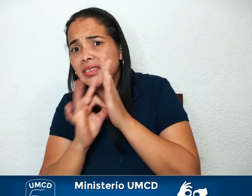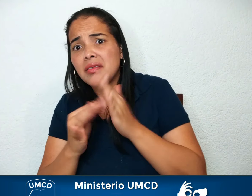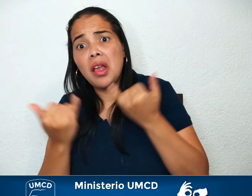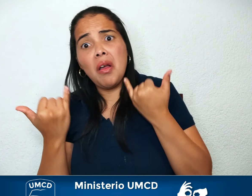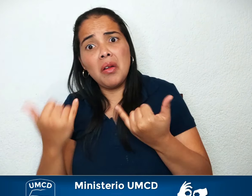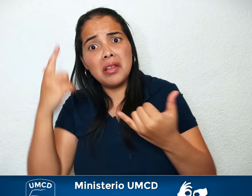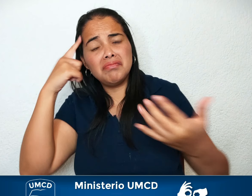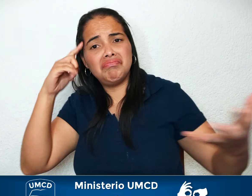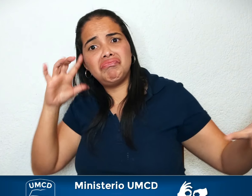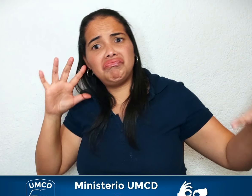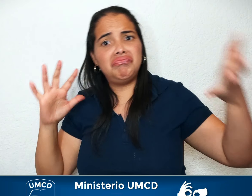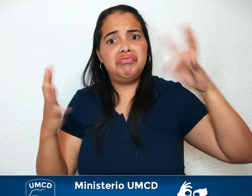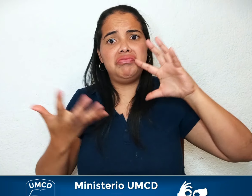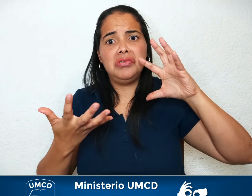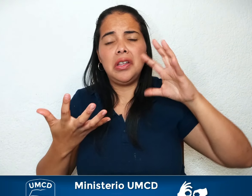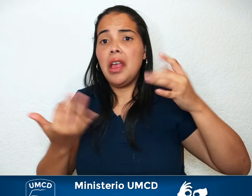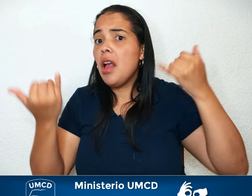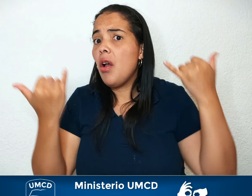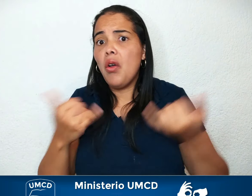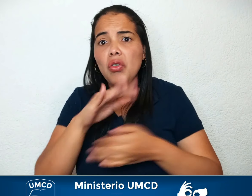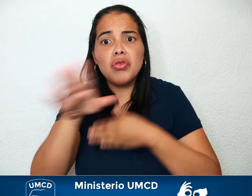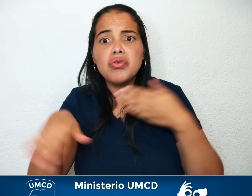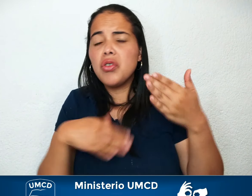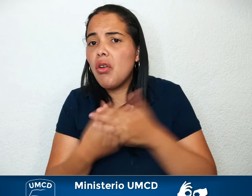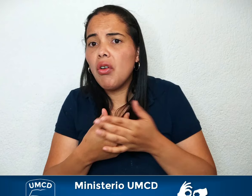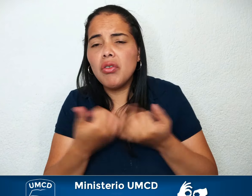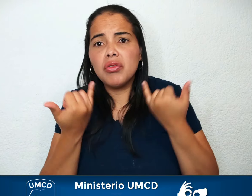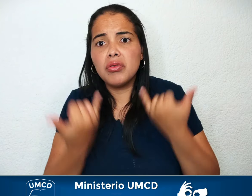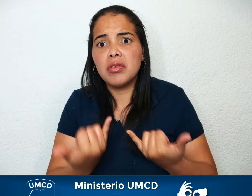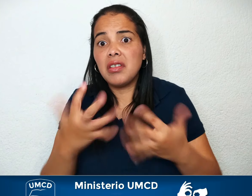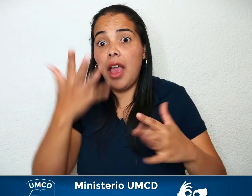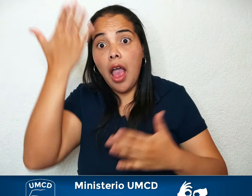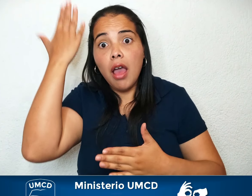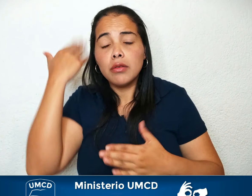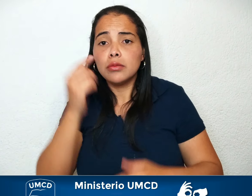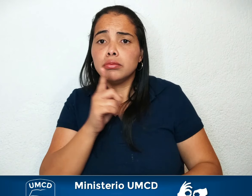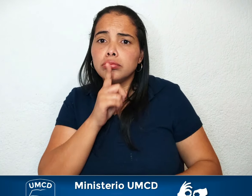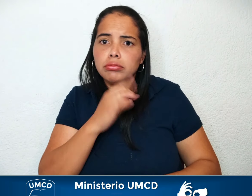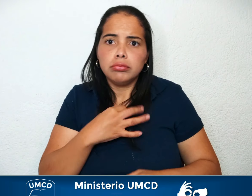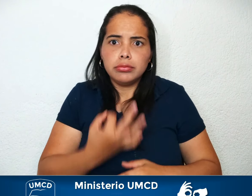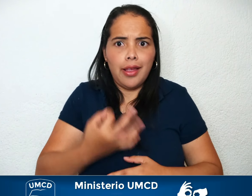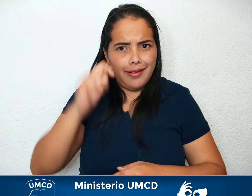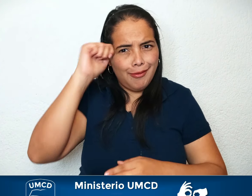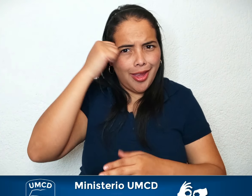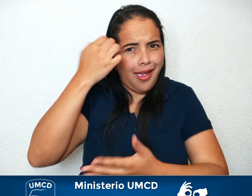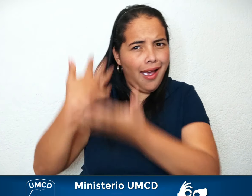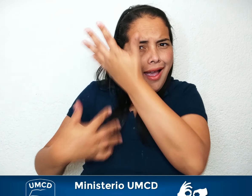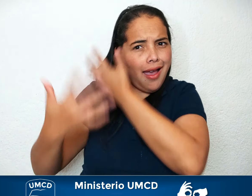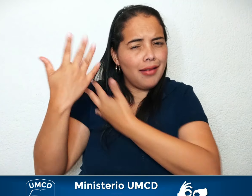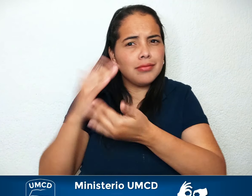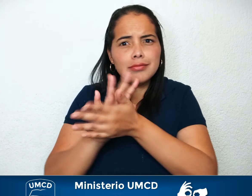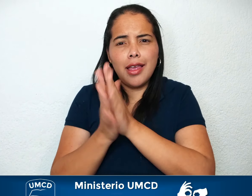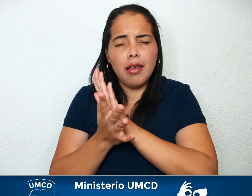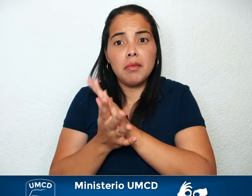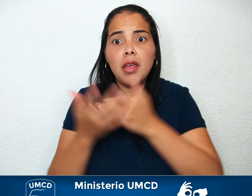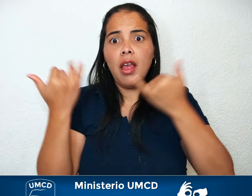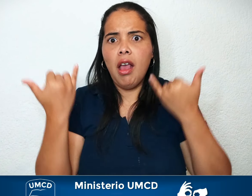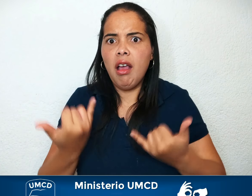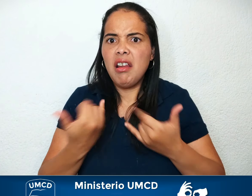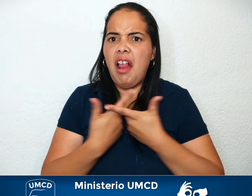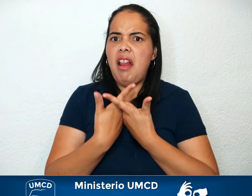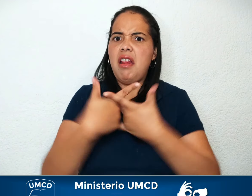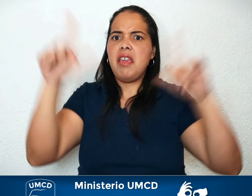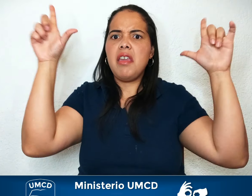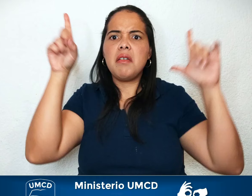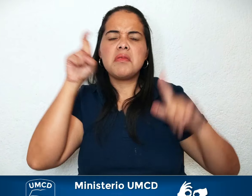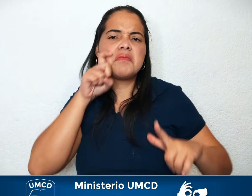lo que es nuestra sociedad actual. Es una sociedad en la que el pudor ya no existe y en la que el pecado sexual